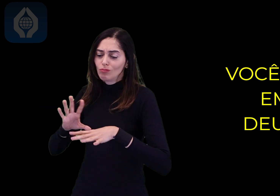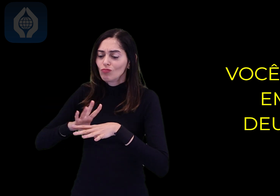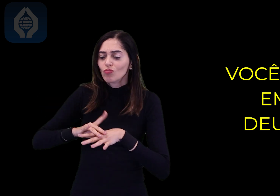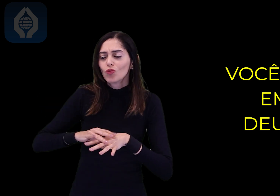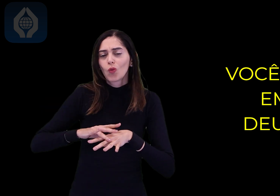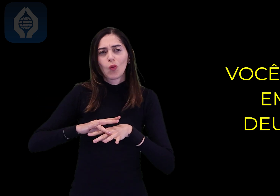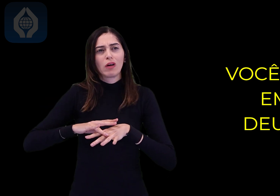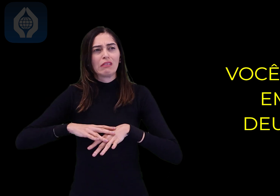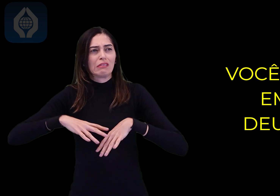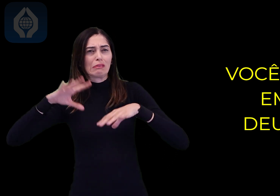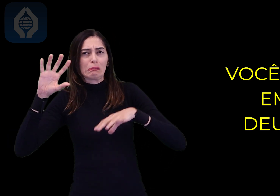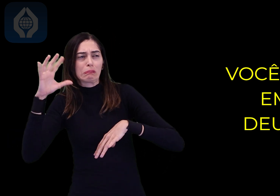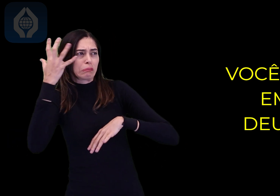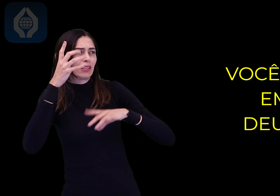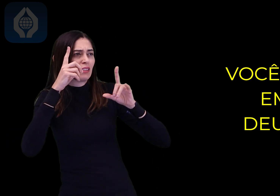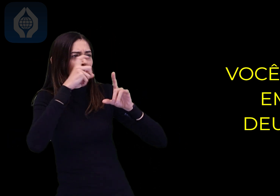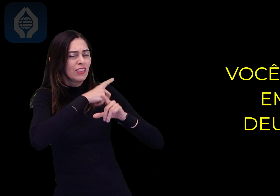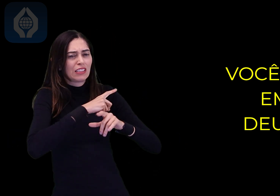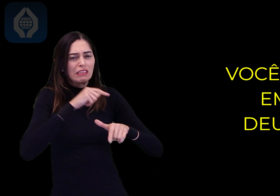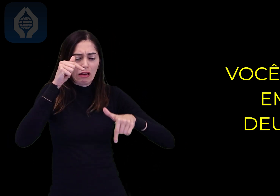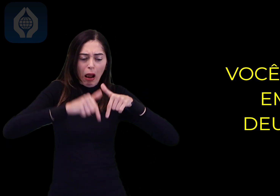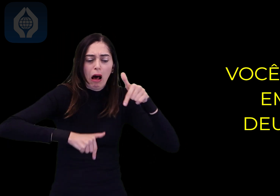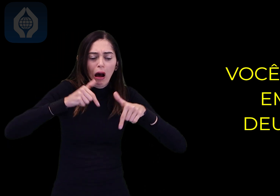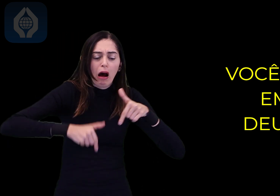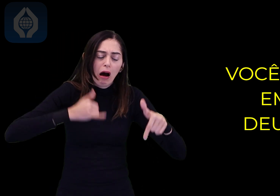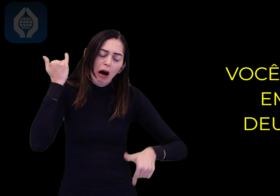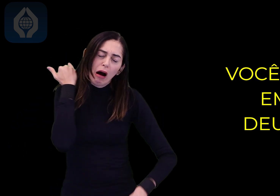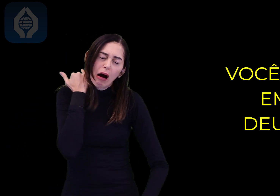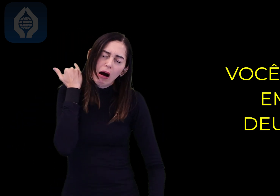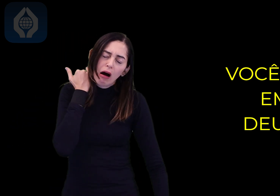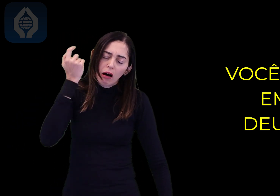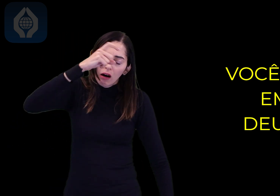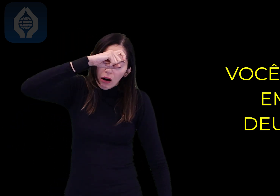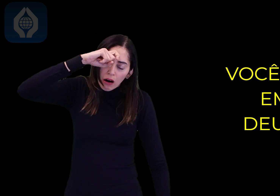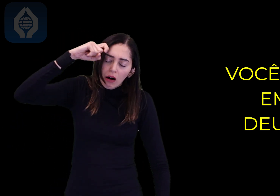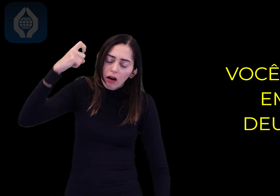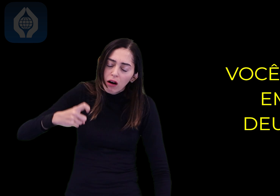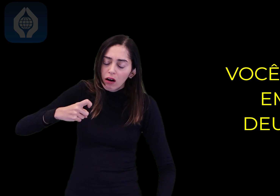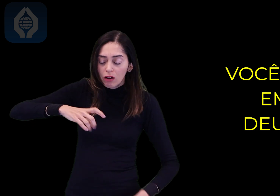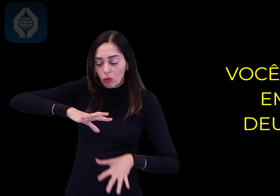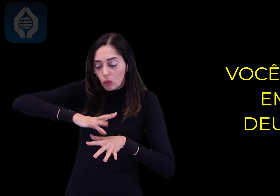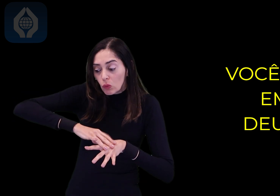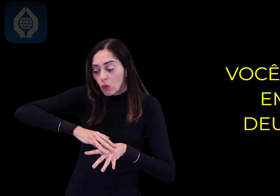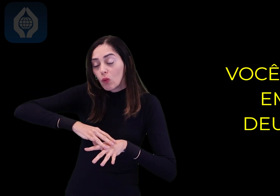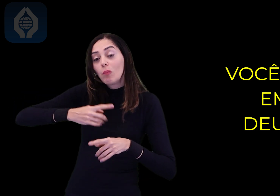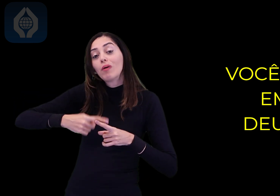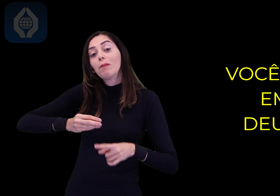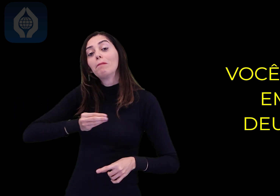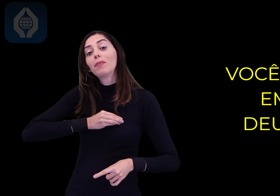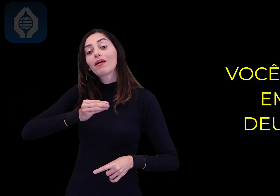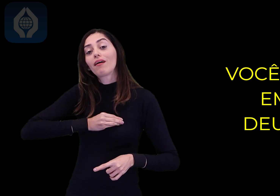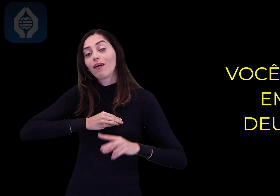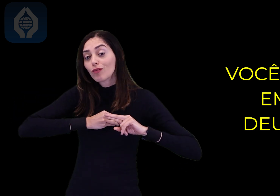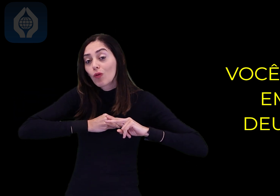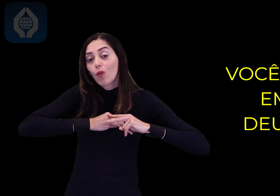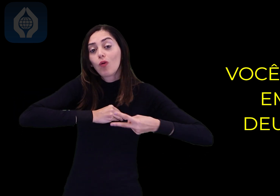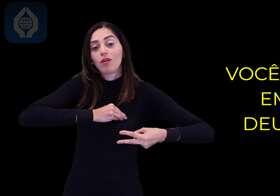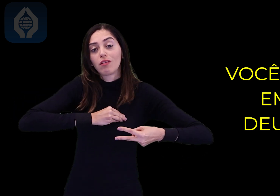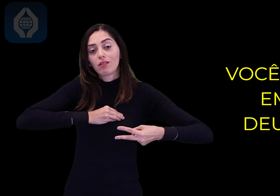pecado do homem. Doenças, mau tempo, trabalho árduo, etc. vieram como consequência do pecado do homem